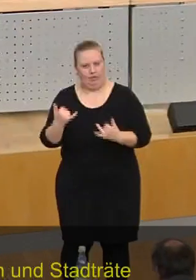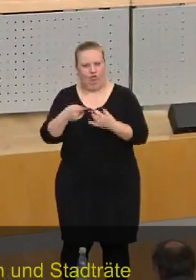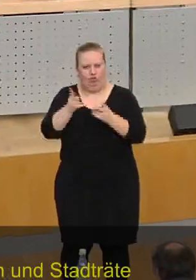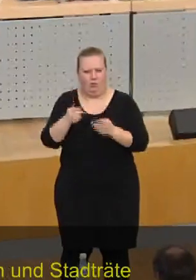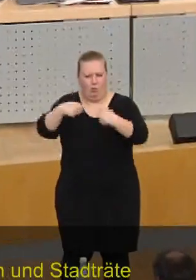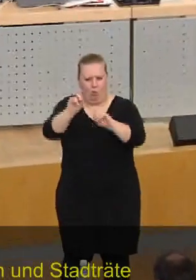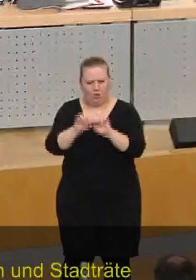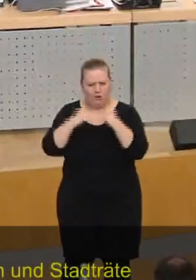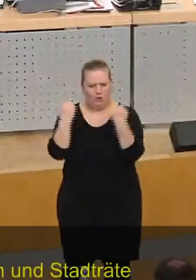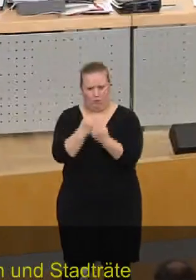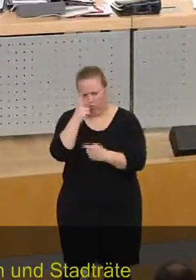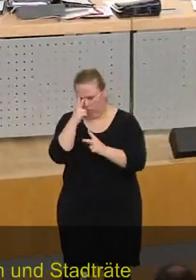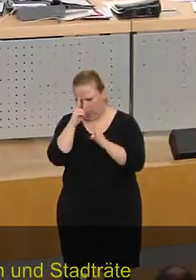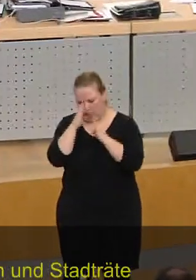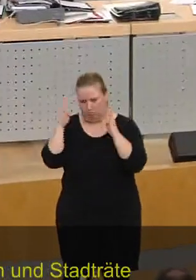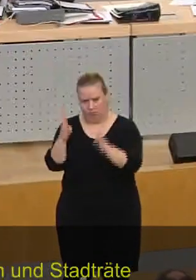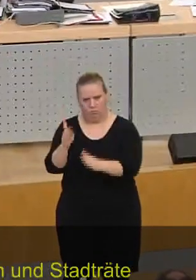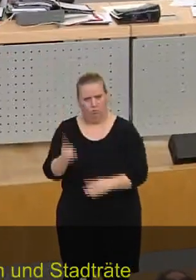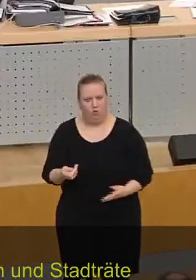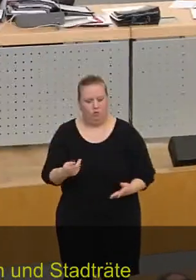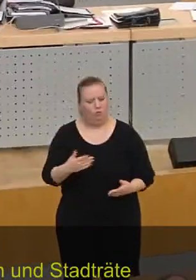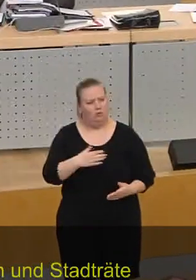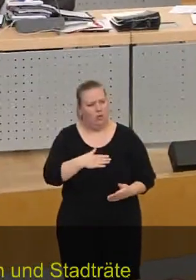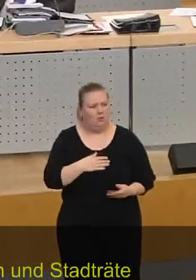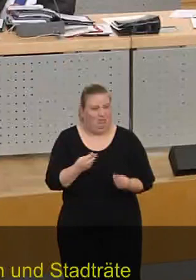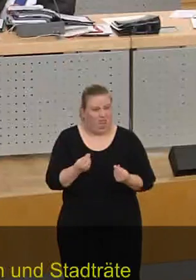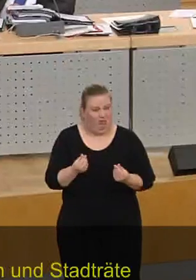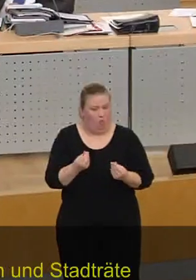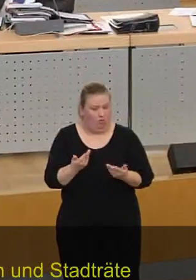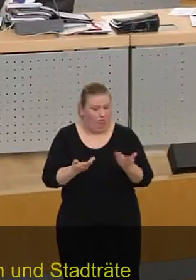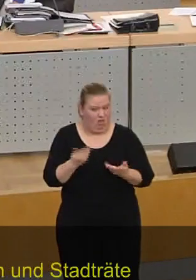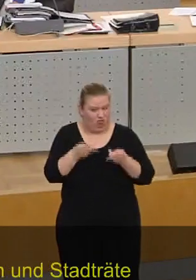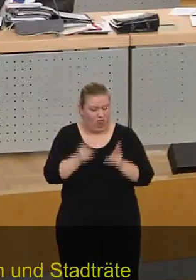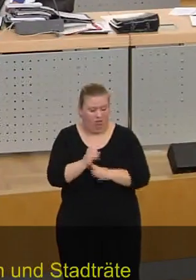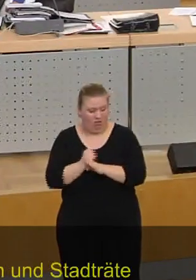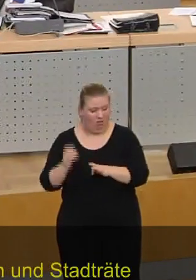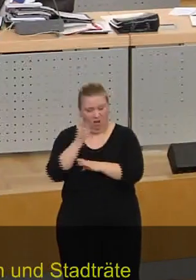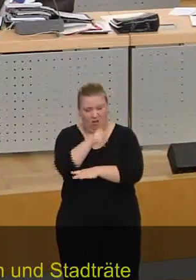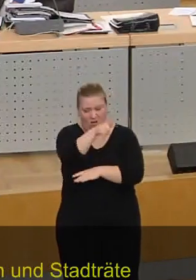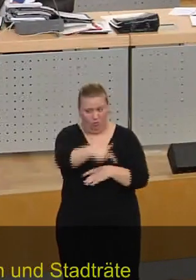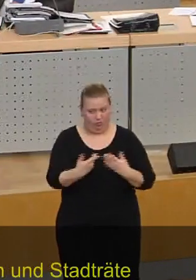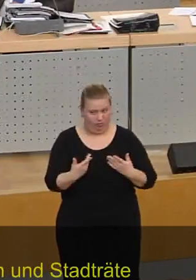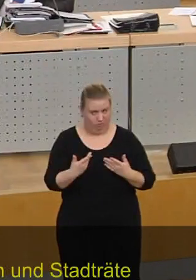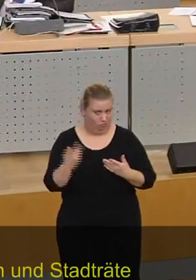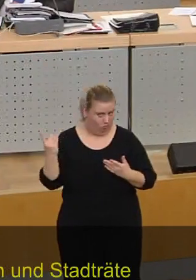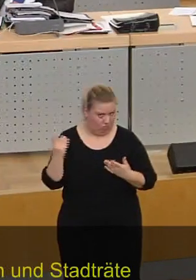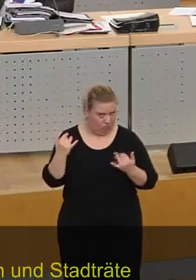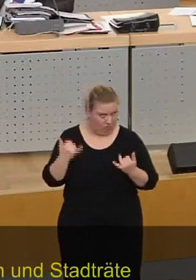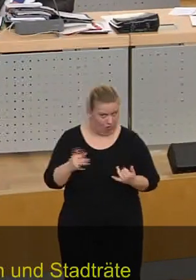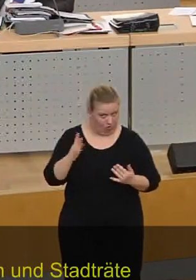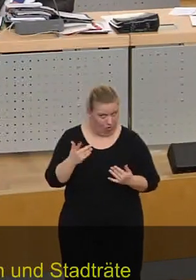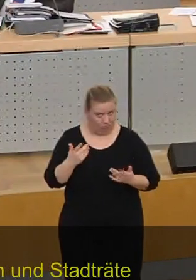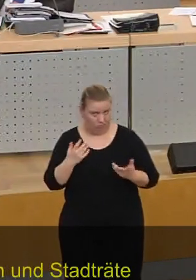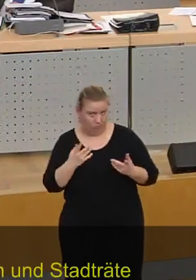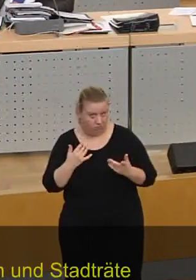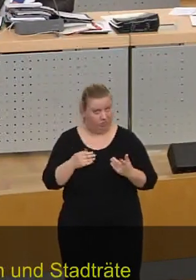Insofern könnte ich mir auch vorstellen, dass auf die Stadt Klagen zukommen. Inwieweit tragen Sie da jetzt schon